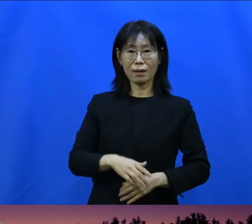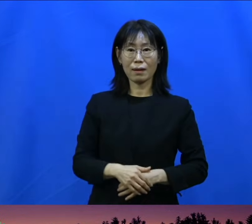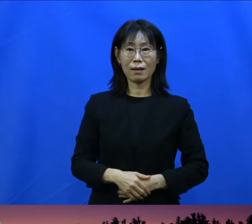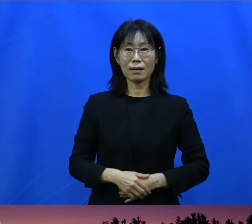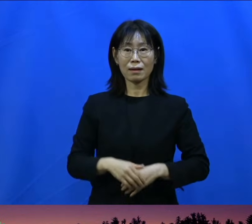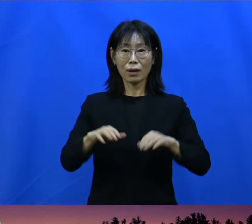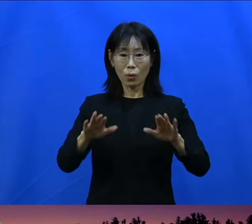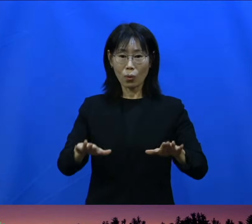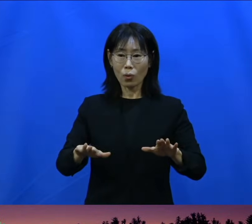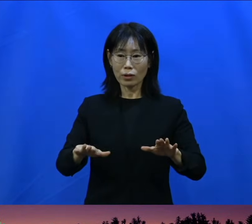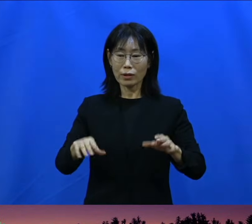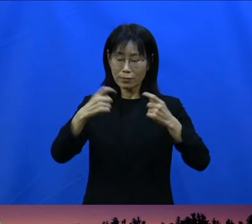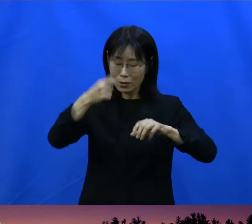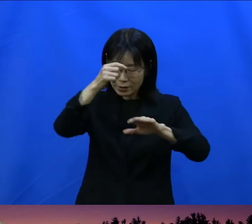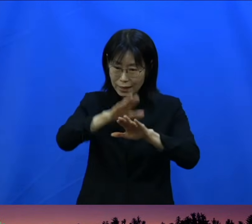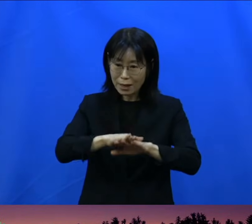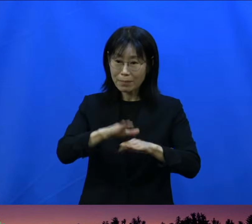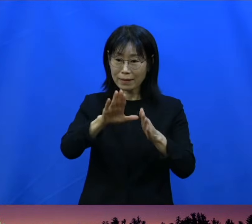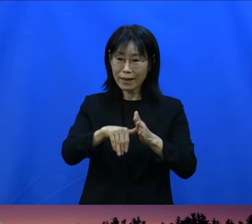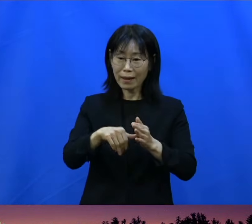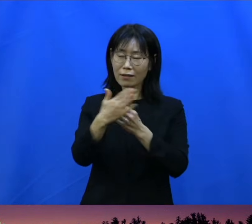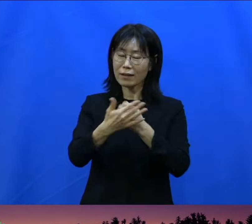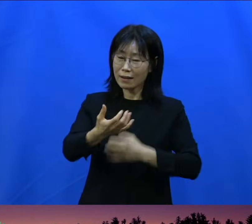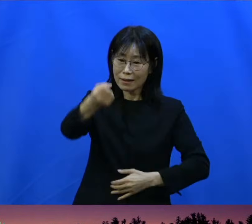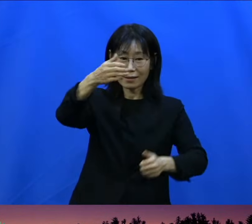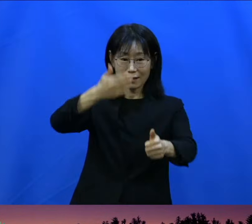오늘 이 밤에 그런 은혜가 있게 되기를 축원합니다.